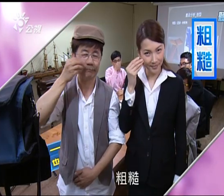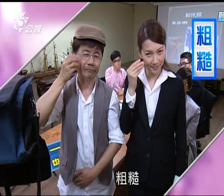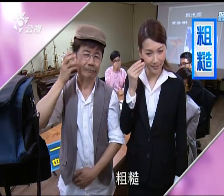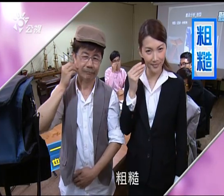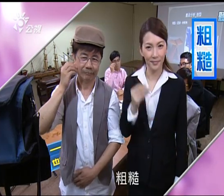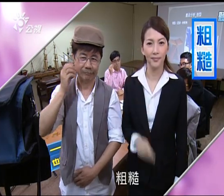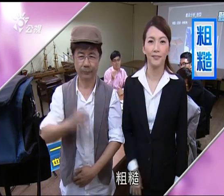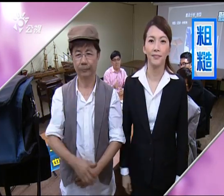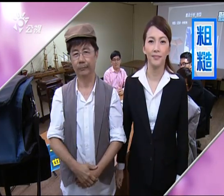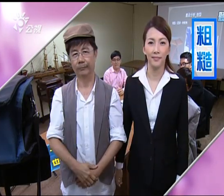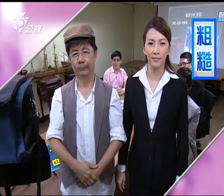粗糙，